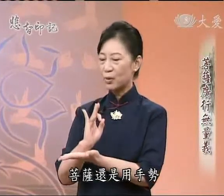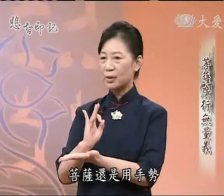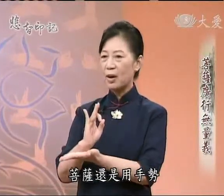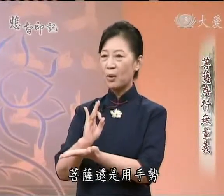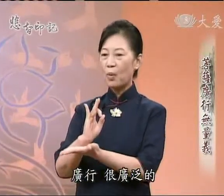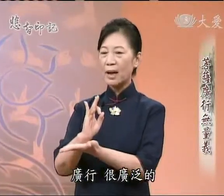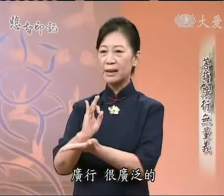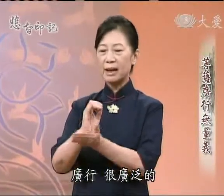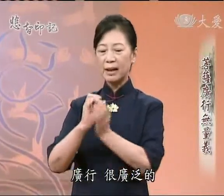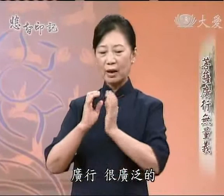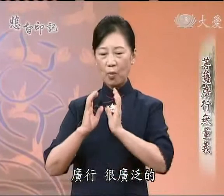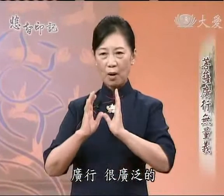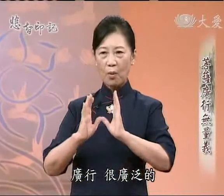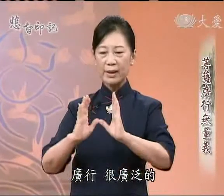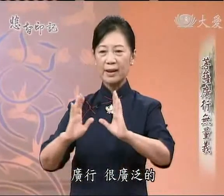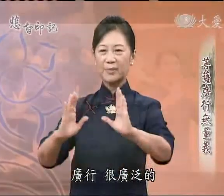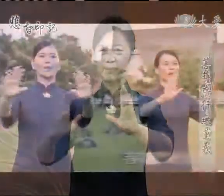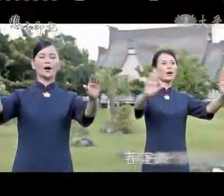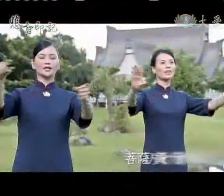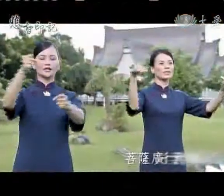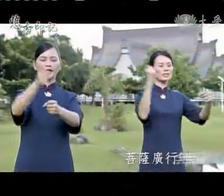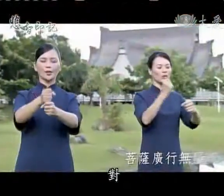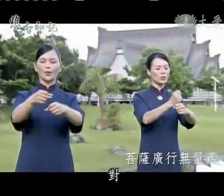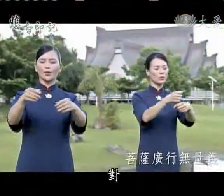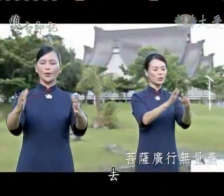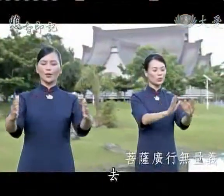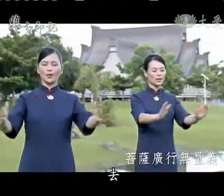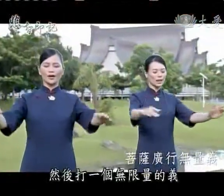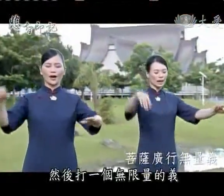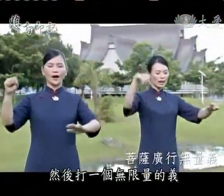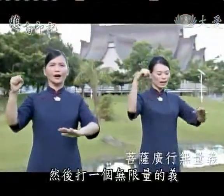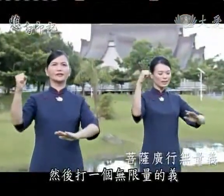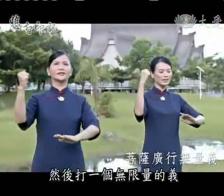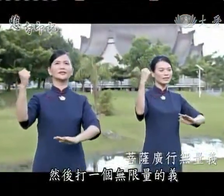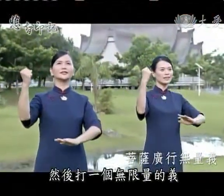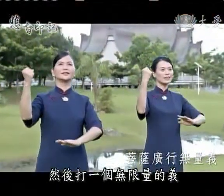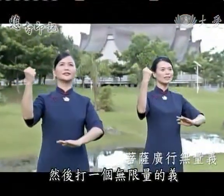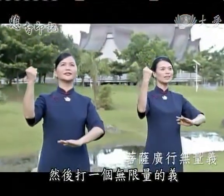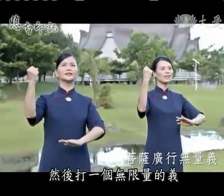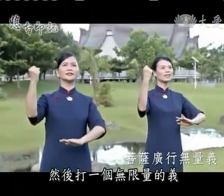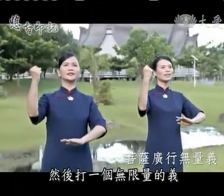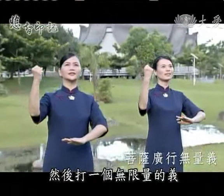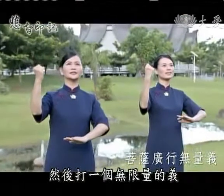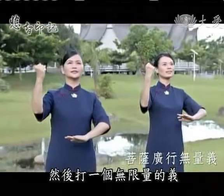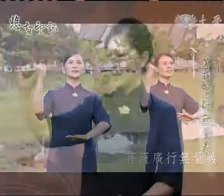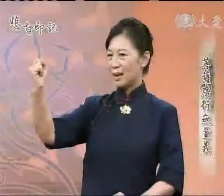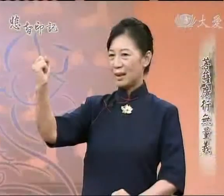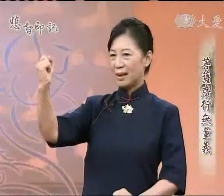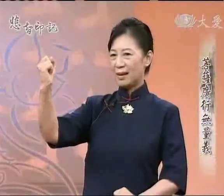势广行啊，很广泛的，对，去然后打一个无限量的意。